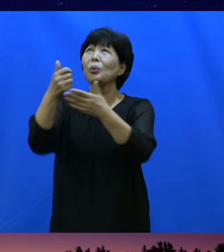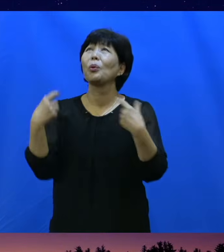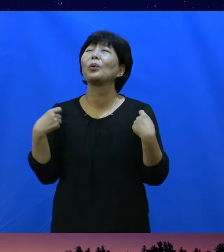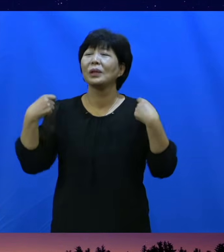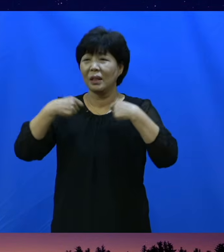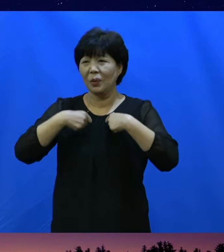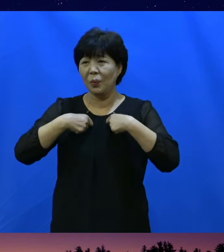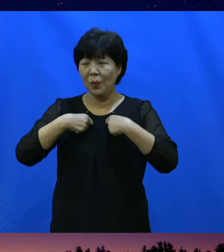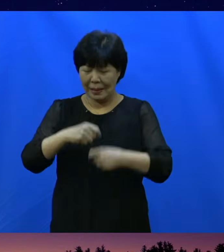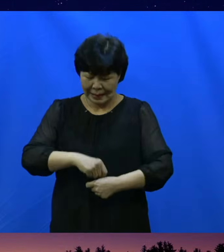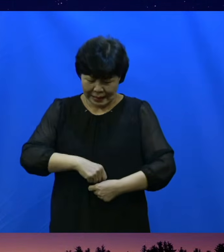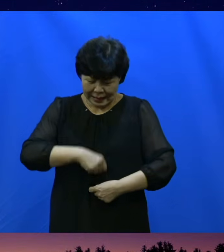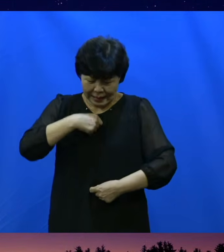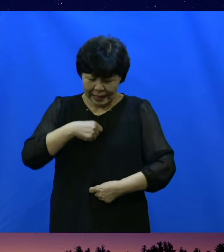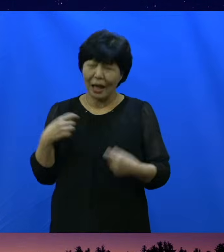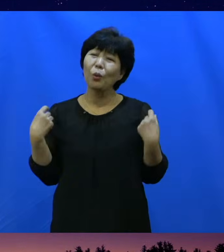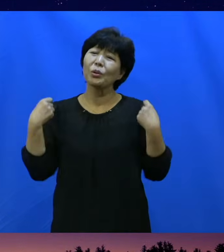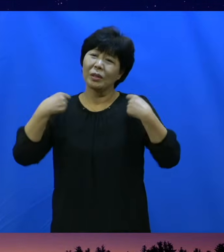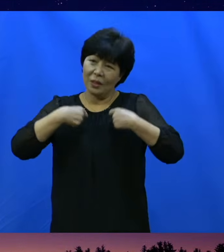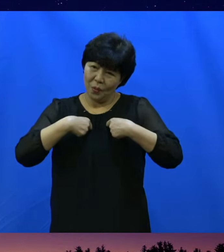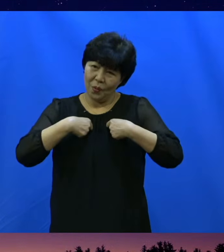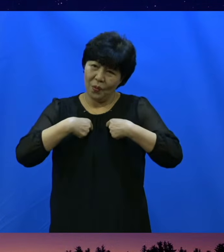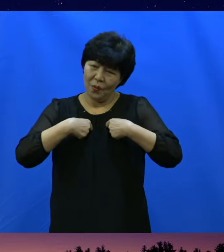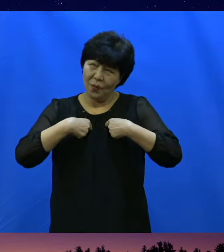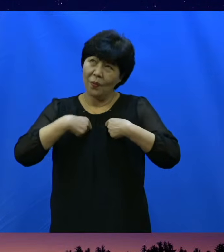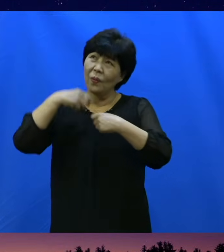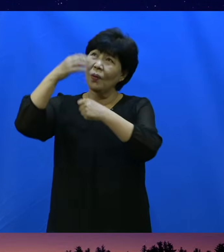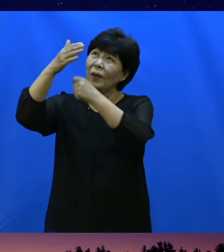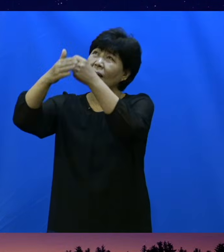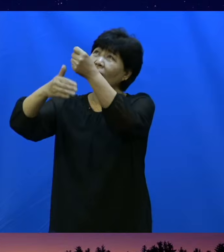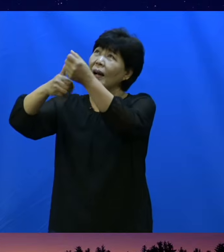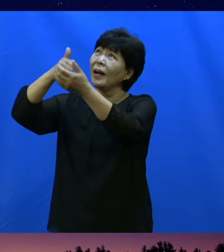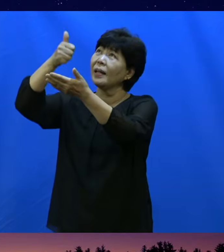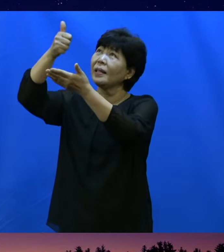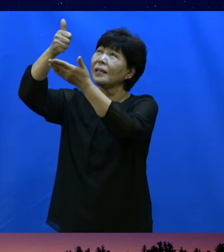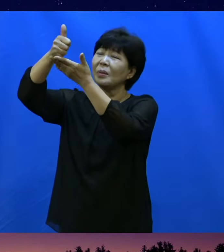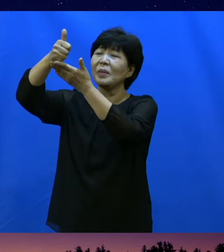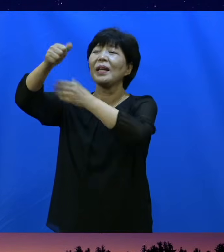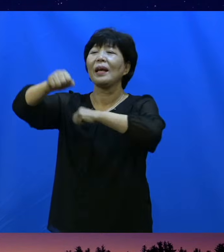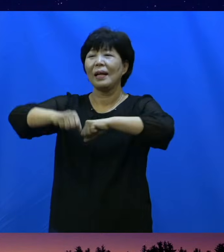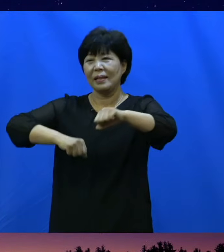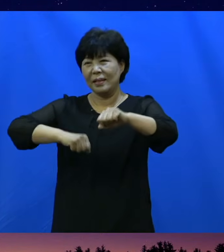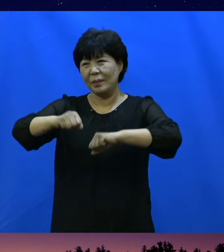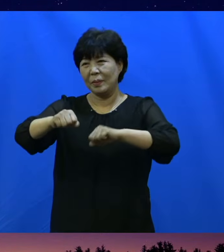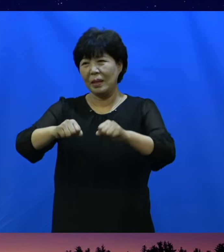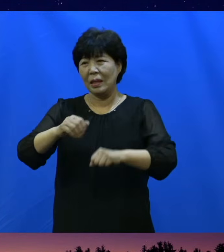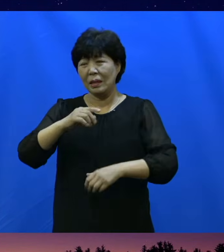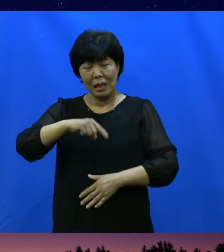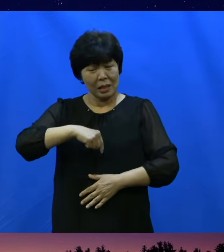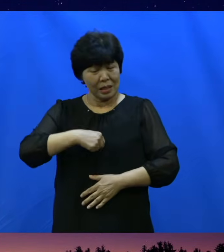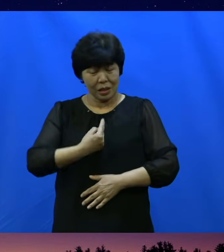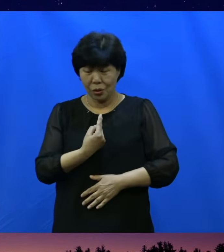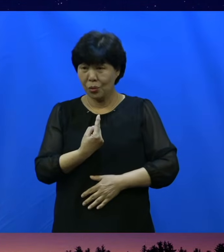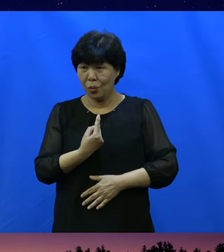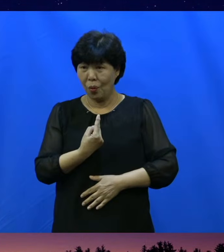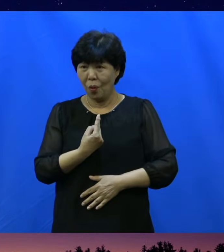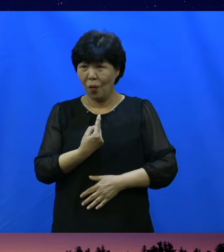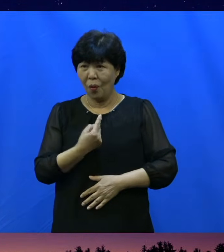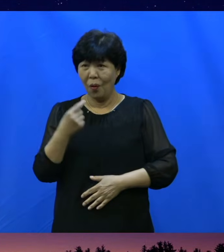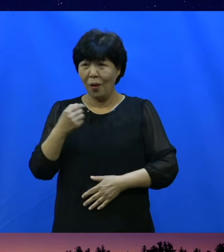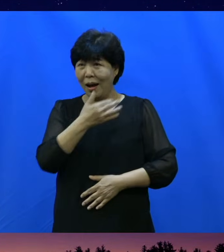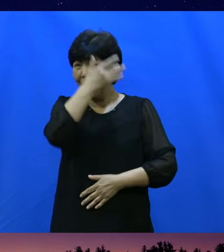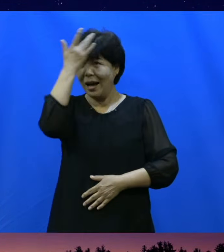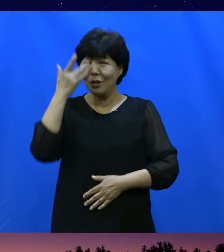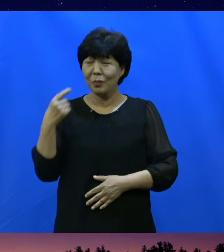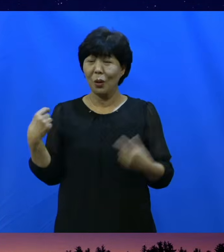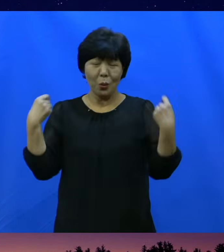옷을 입혀주시고. 여러분, 하나님 편에서 하신 일입니다. 우리는 우리 스스로 하나님이 만족하실 만한 옷을 만들어